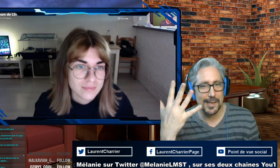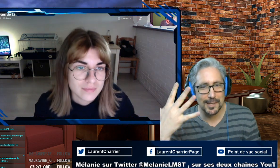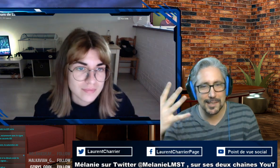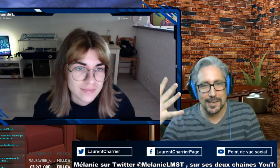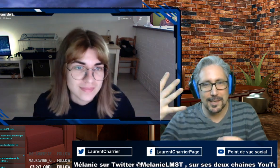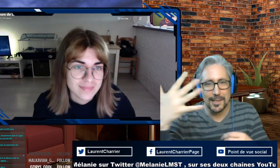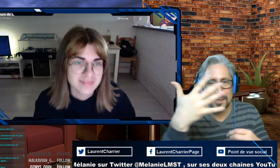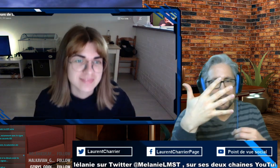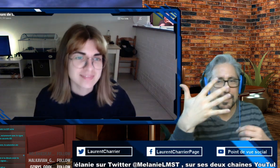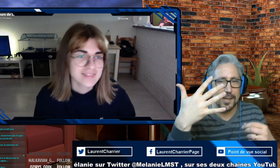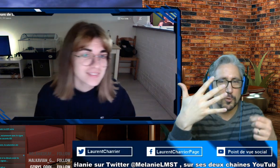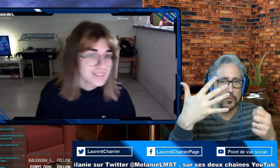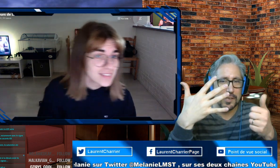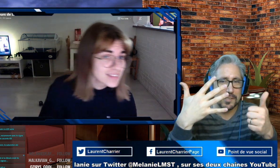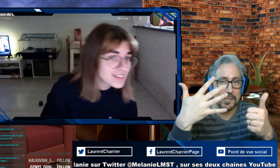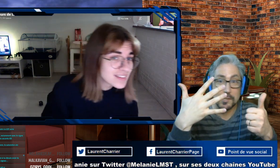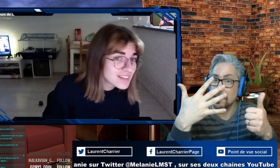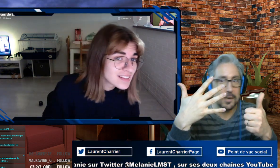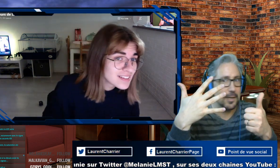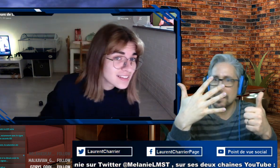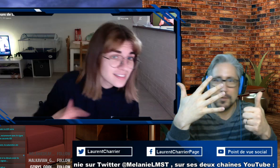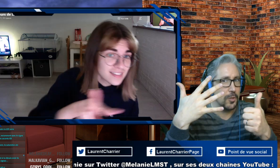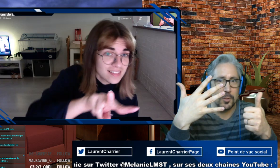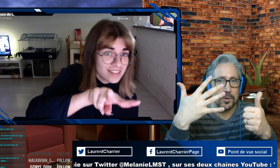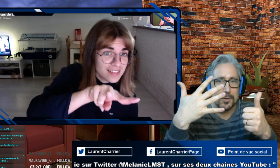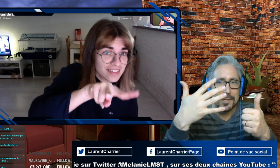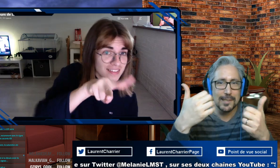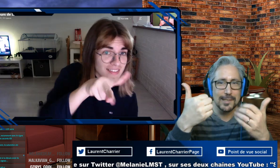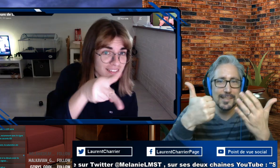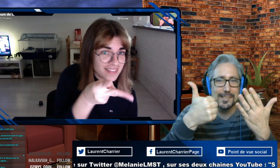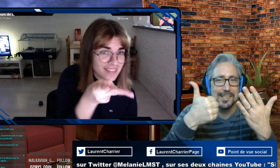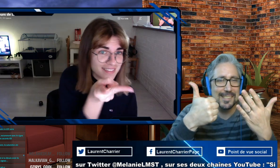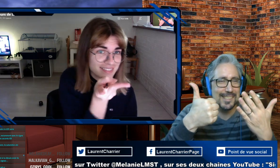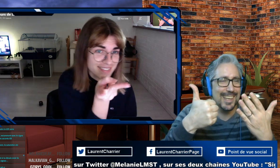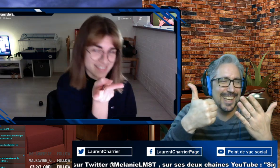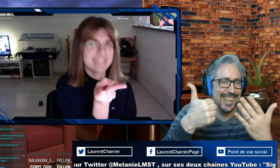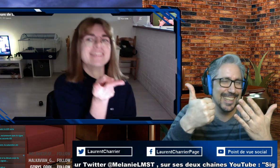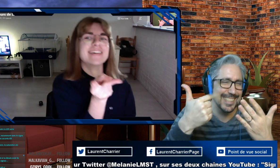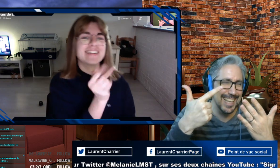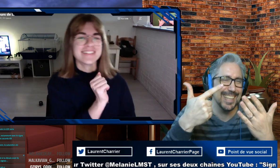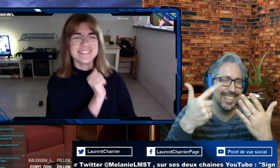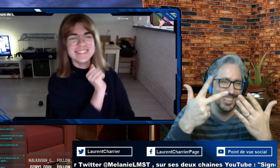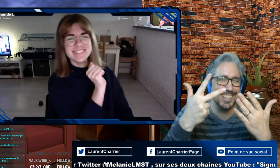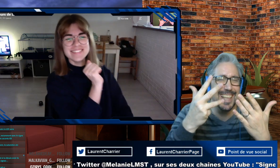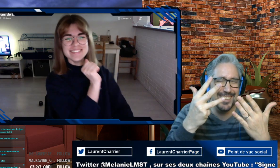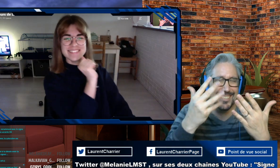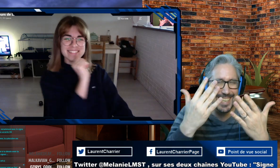4, 5. Et là, tu fais 6, 1, 1, 1. Non. 6.